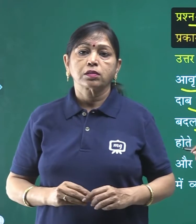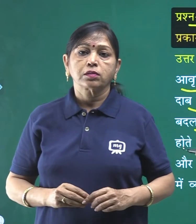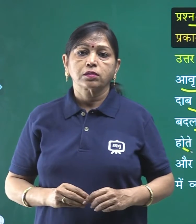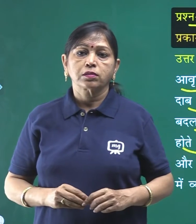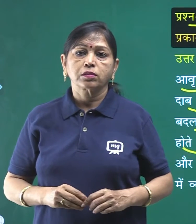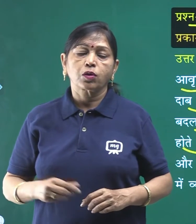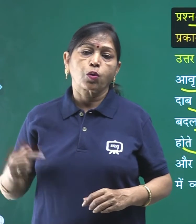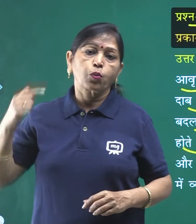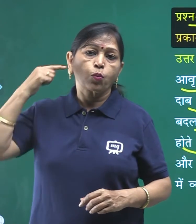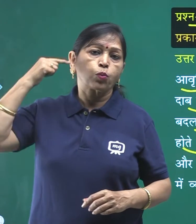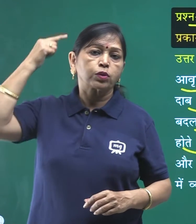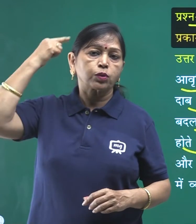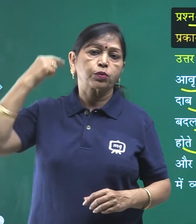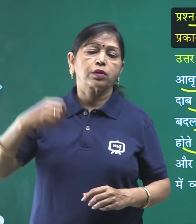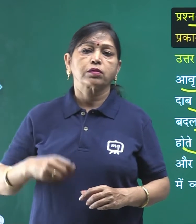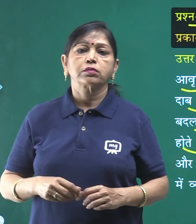होते हुए